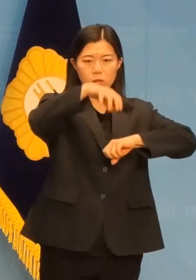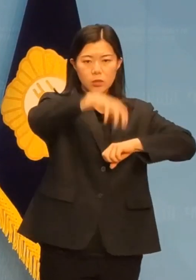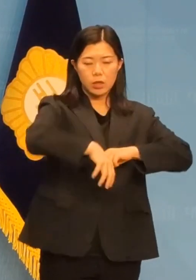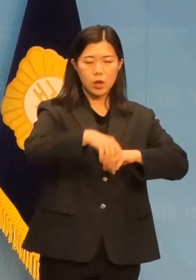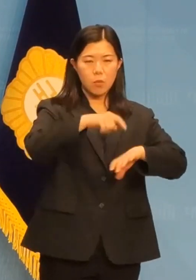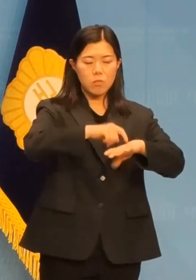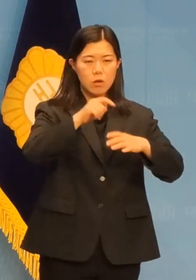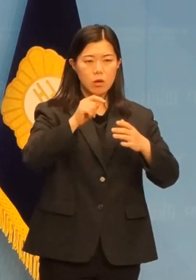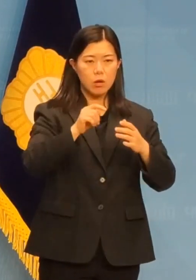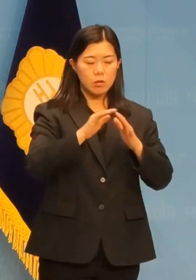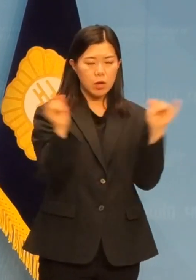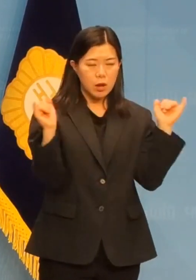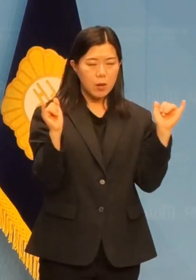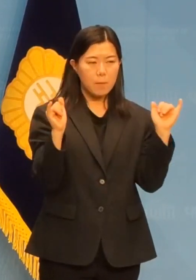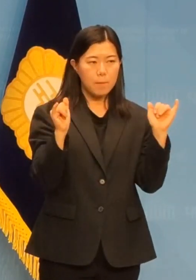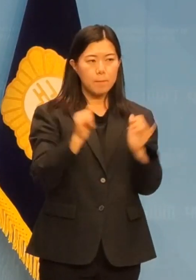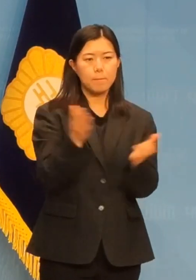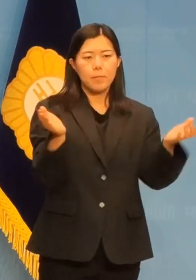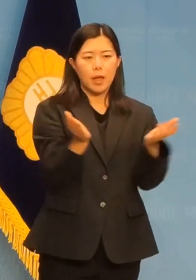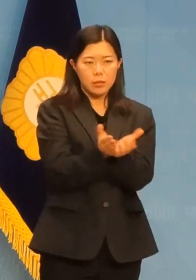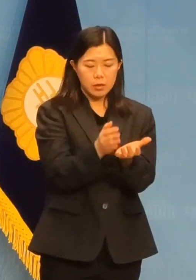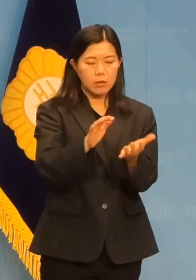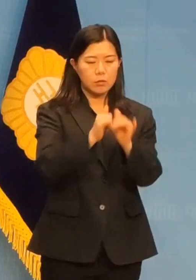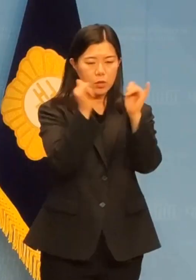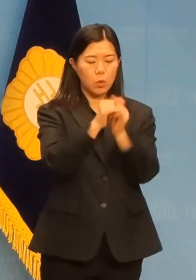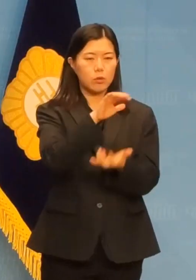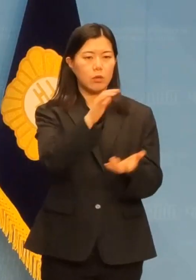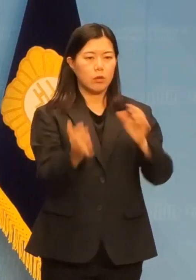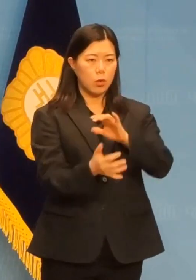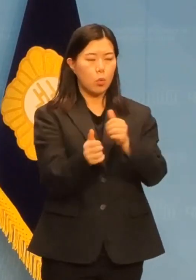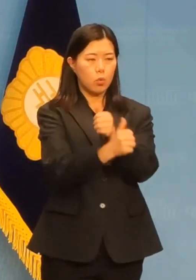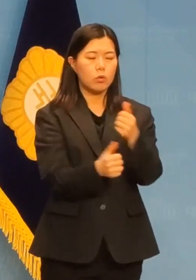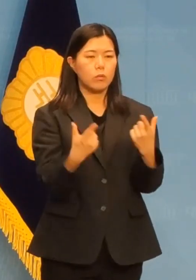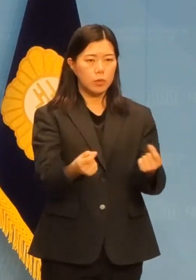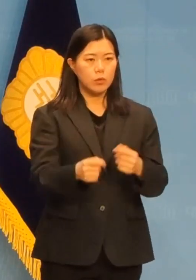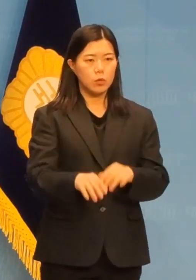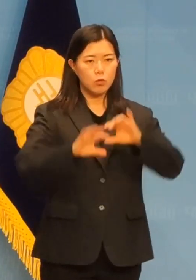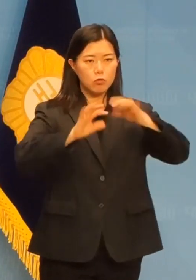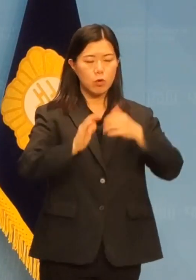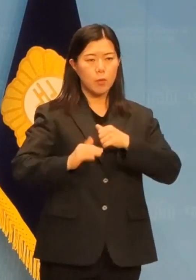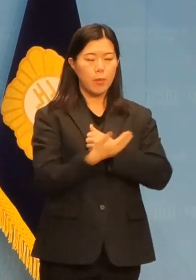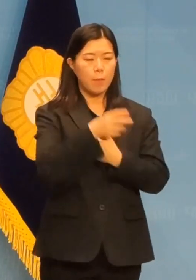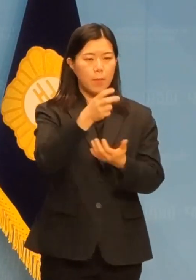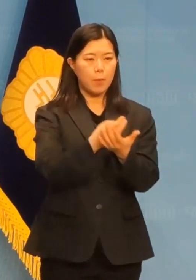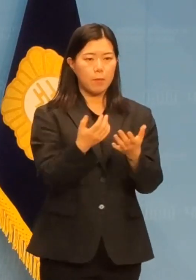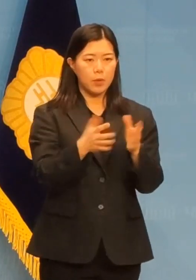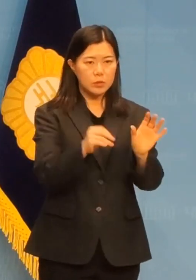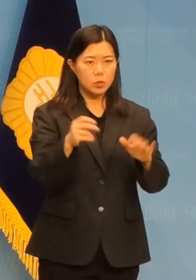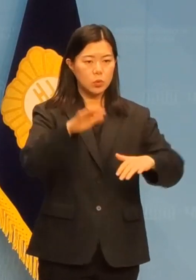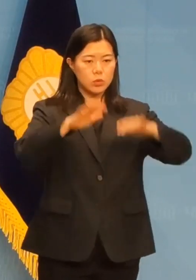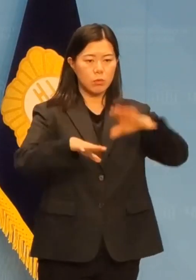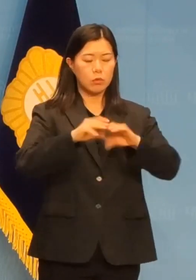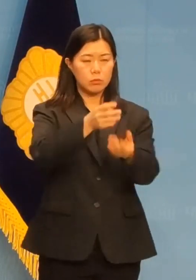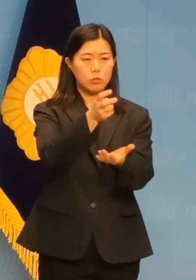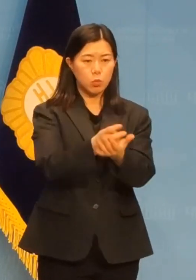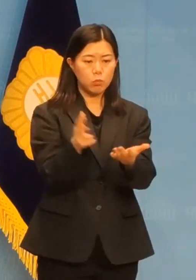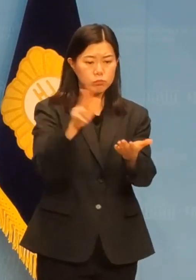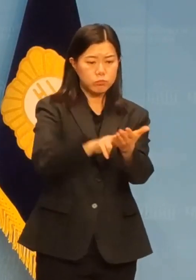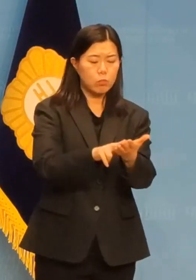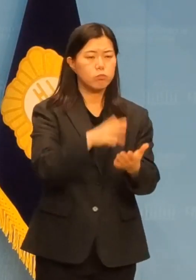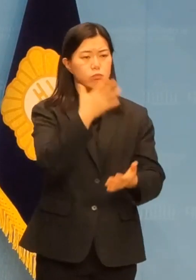것이 바로 사회대개혁위원회입니다. 국가보안법 폐지와 차별금지법 제정은 너무나